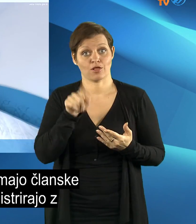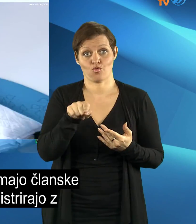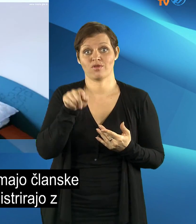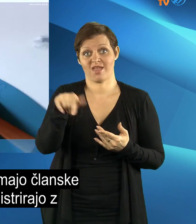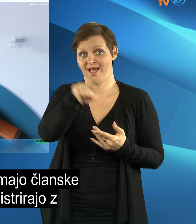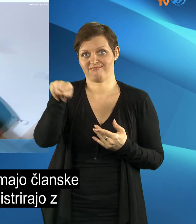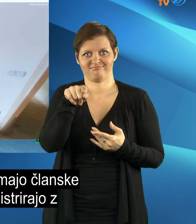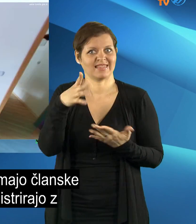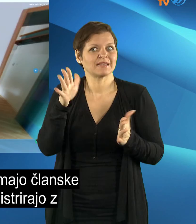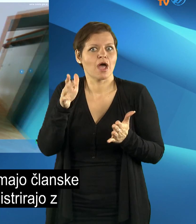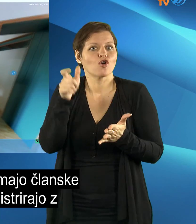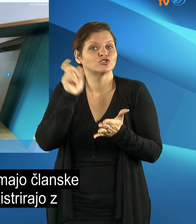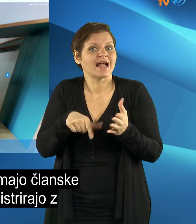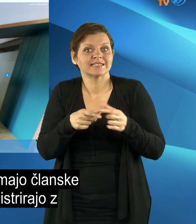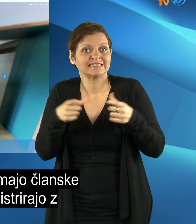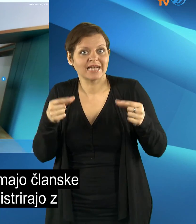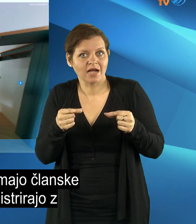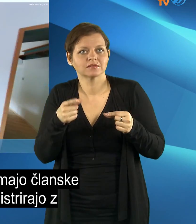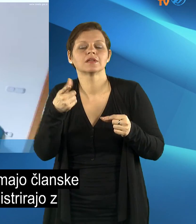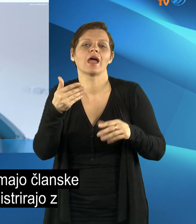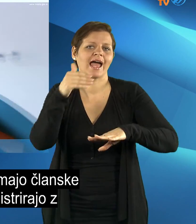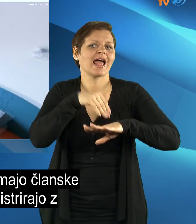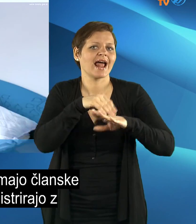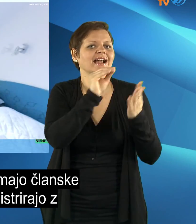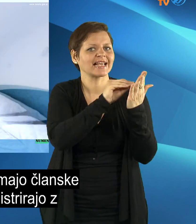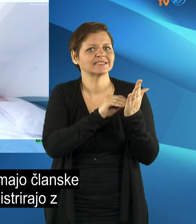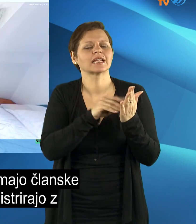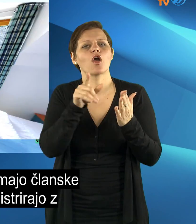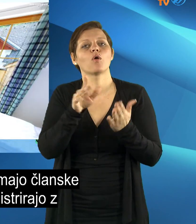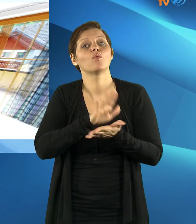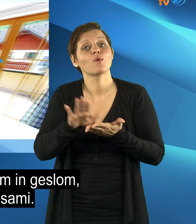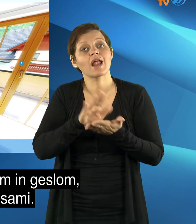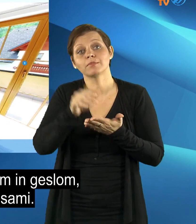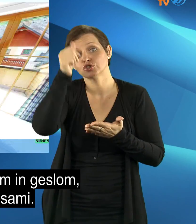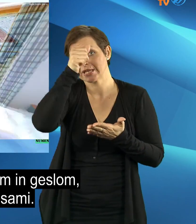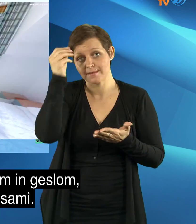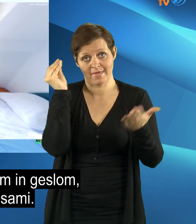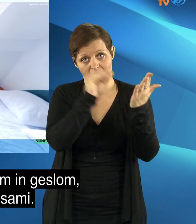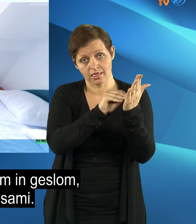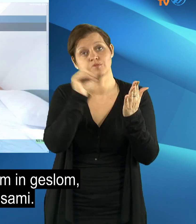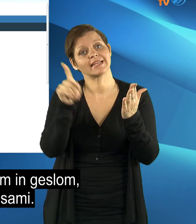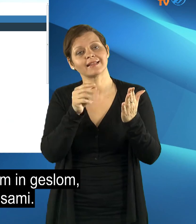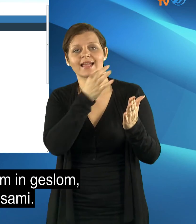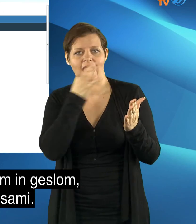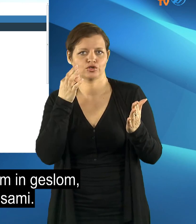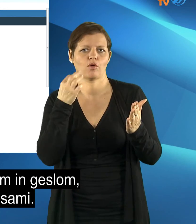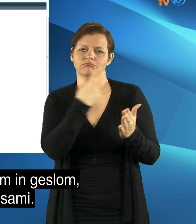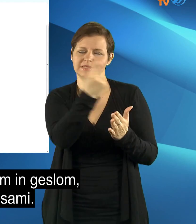Glede na to, da ti nimajo članske izkaznice, se registrirajo z uporabniškim imenom in geslom, ki